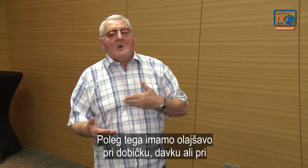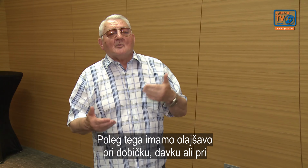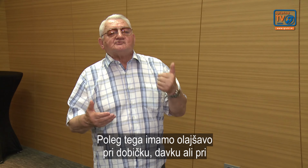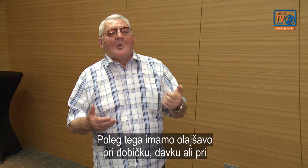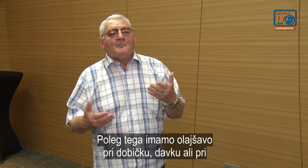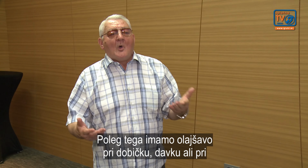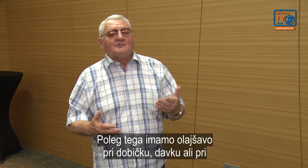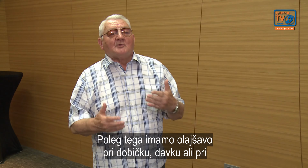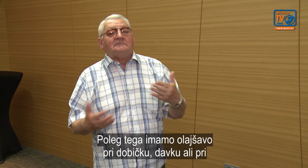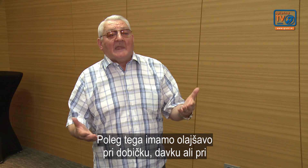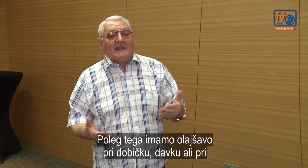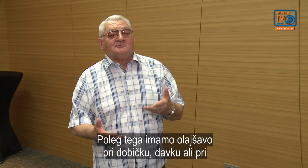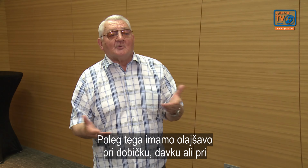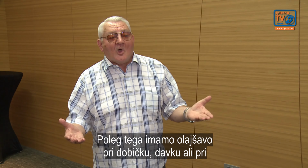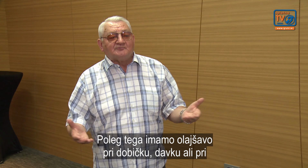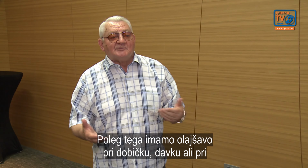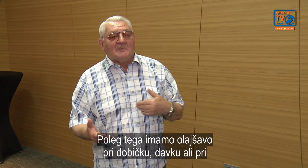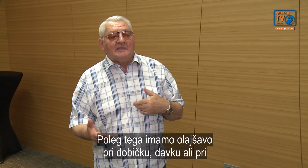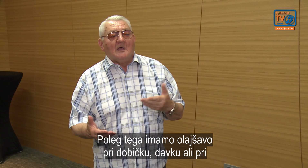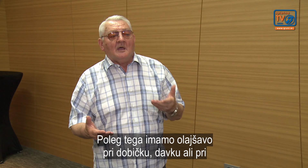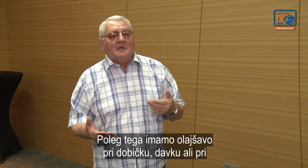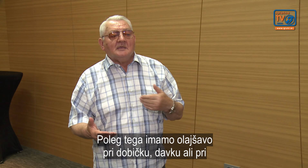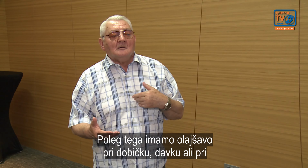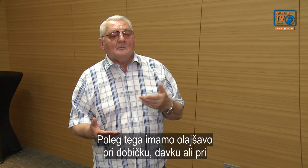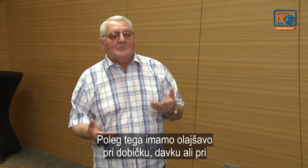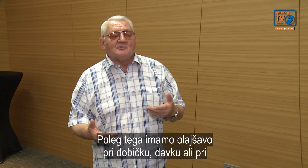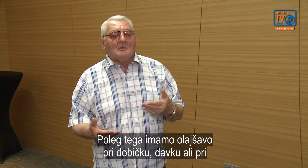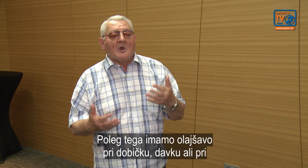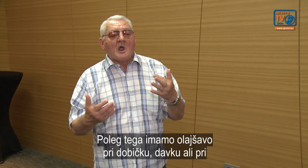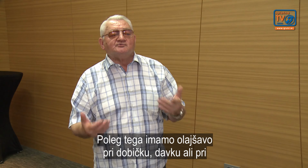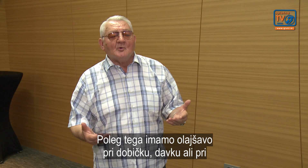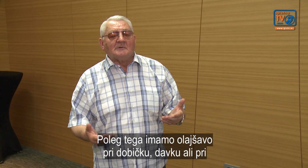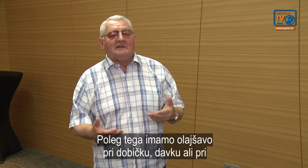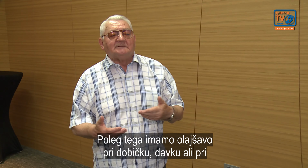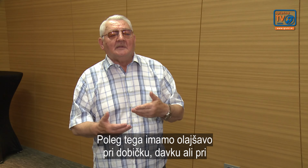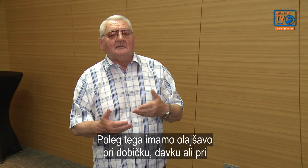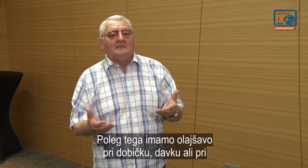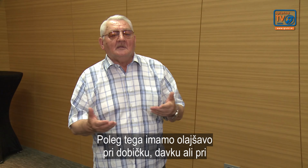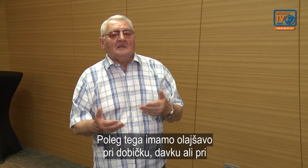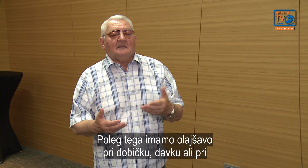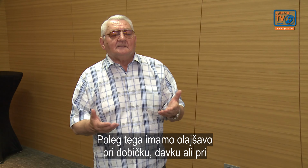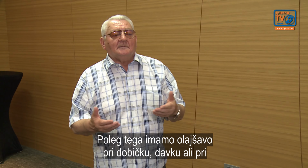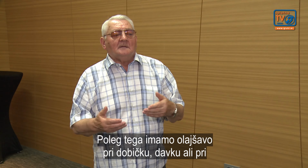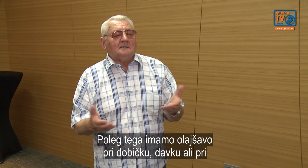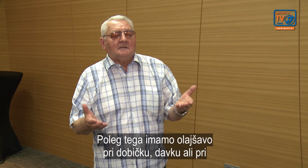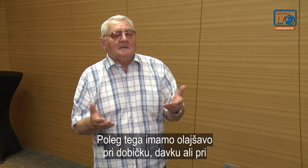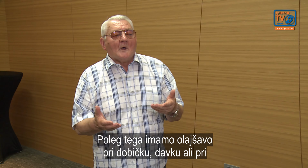ako imamo 100% sredstva osjećanja, možemo računati